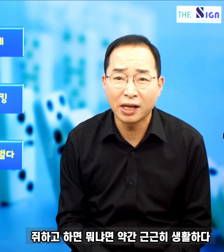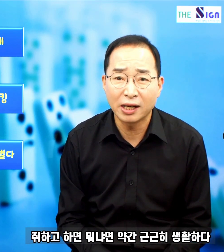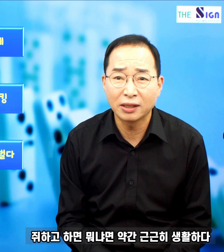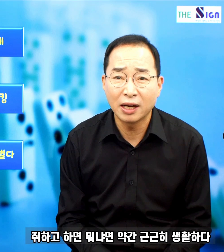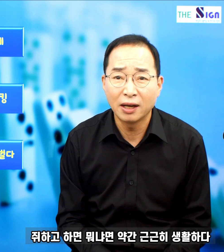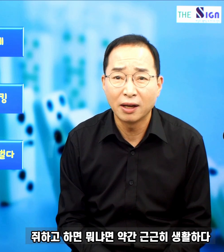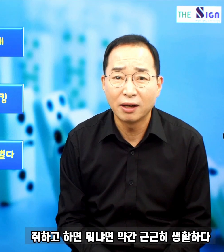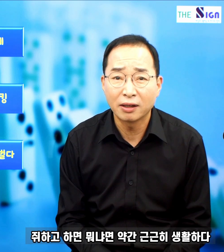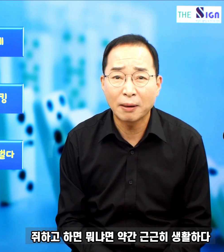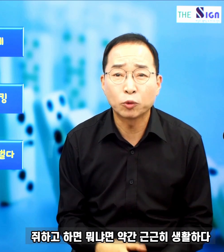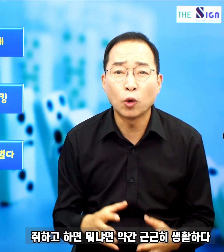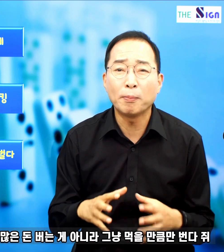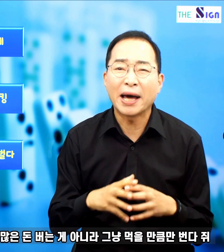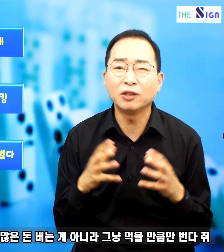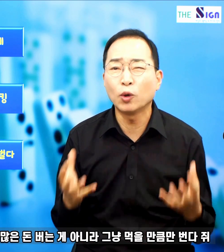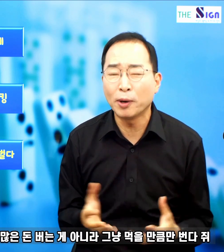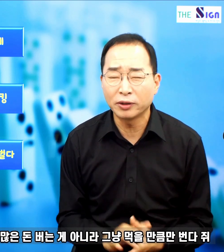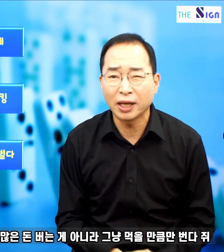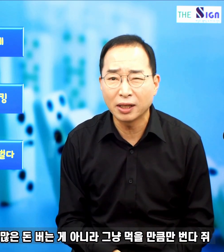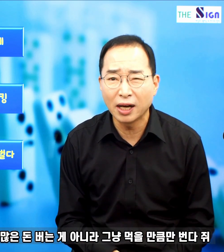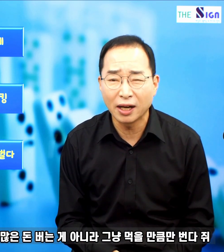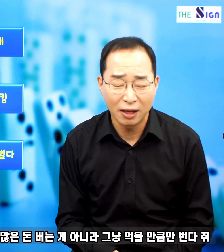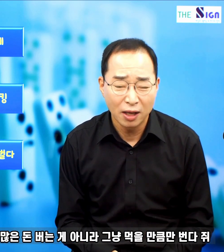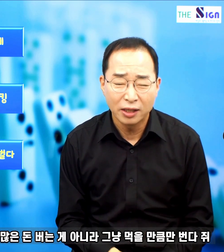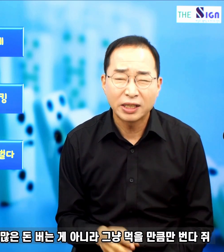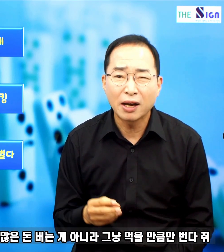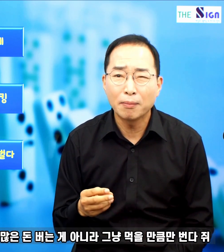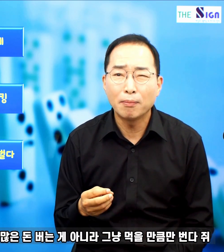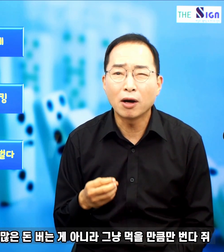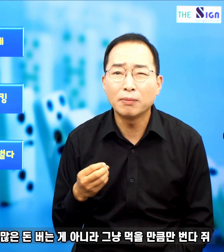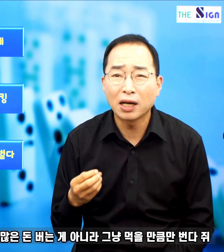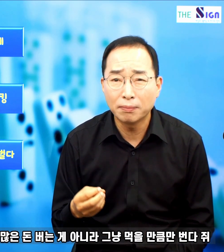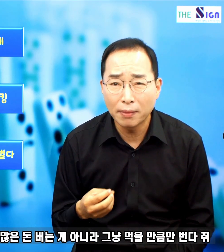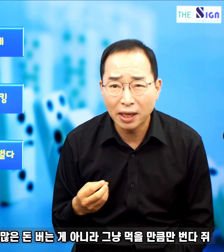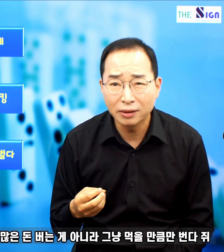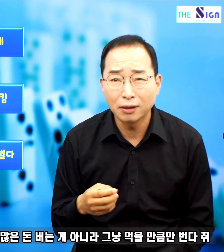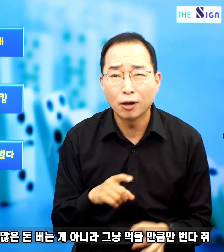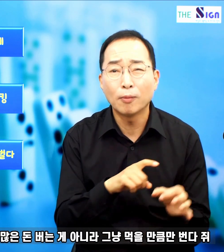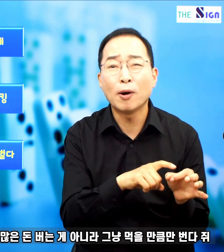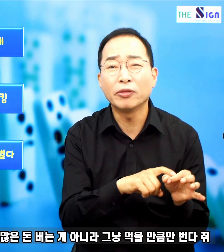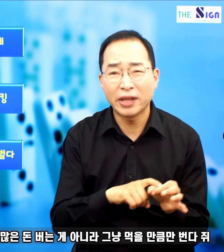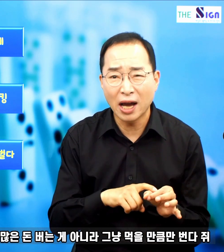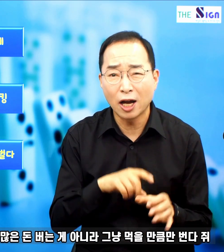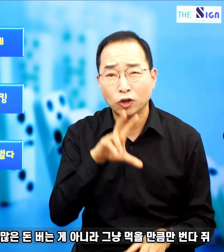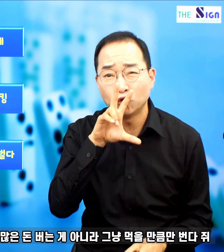생활하다. 그러니까 많은 돈 버는 게 아니라 그냥 먹을 만큼만 번다. 쥐.